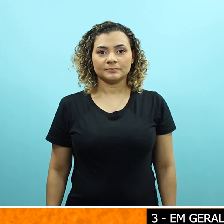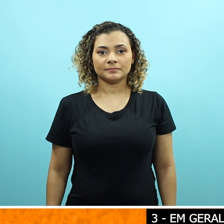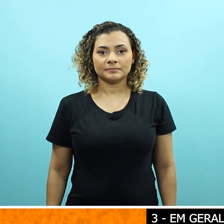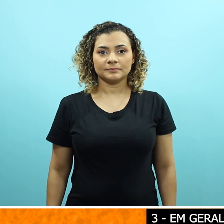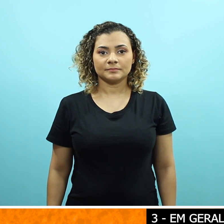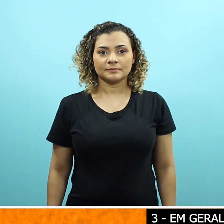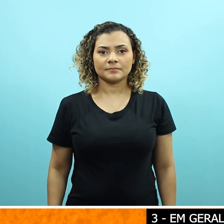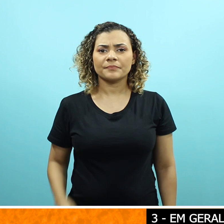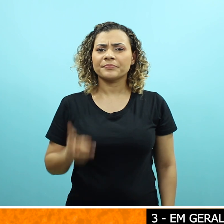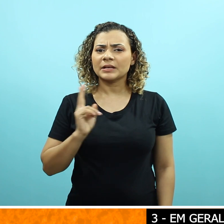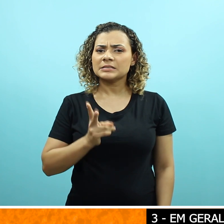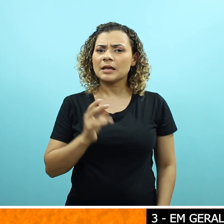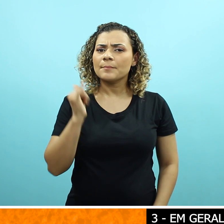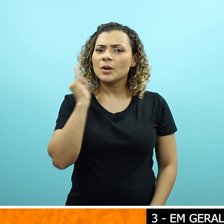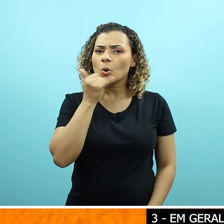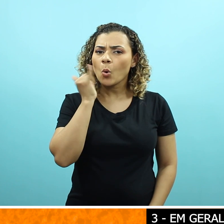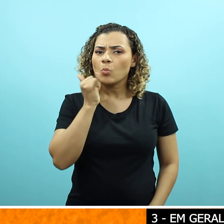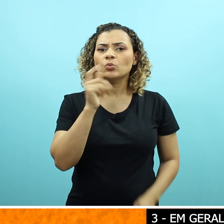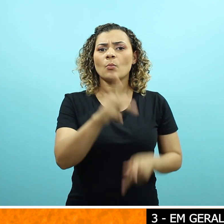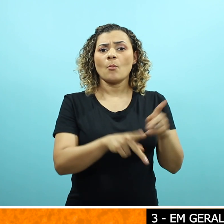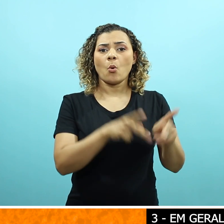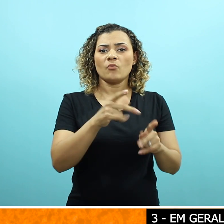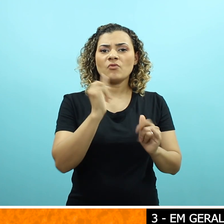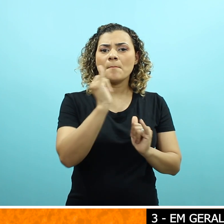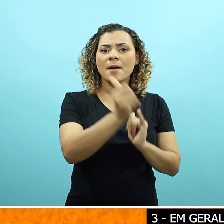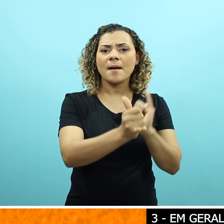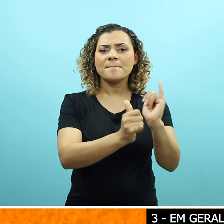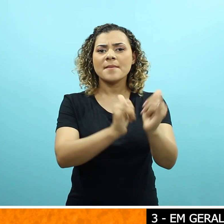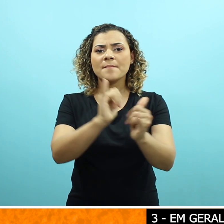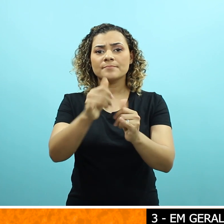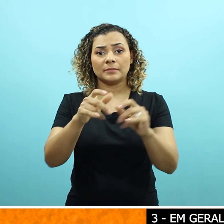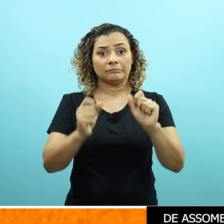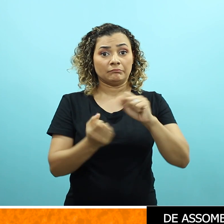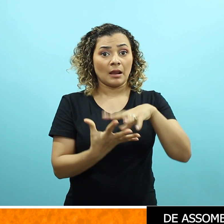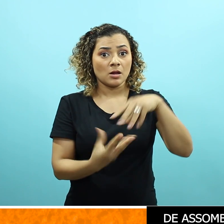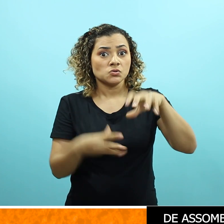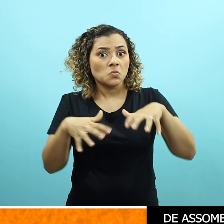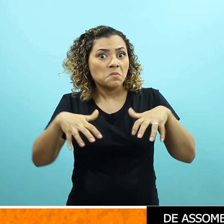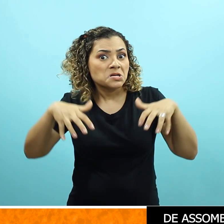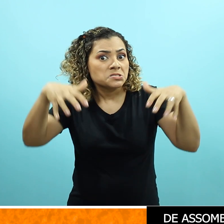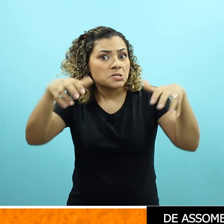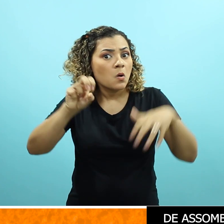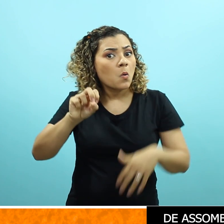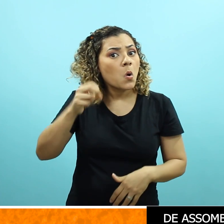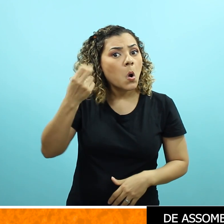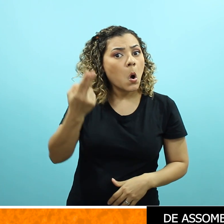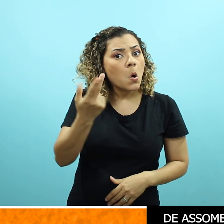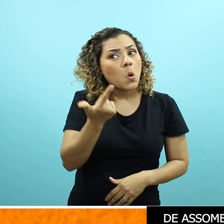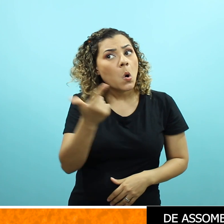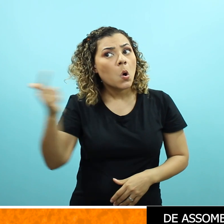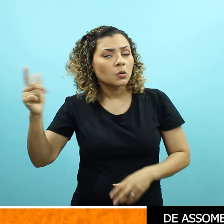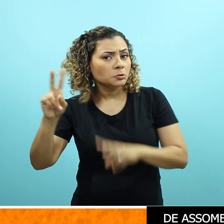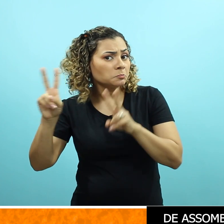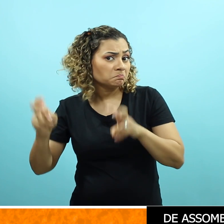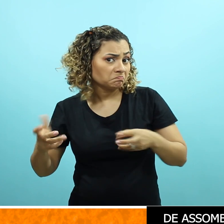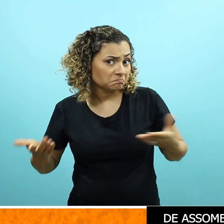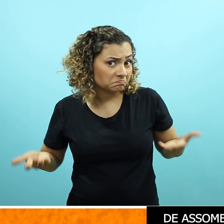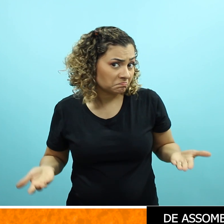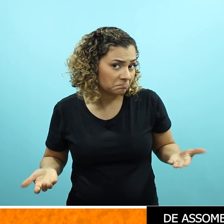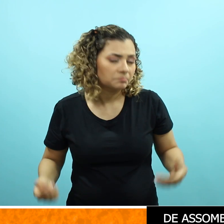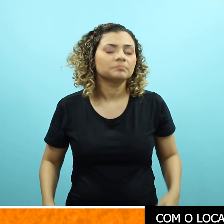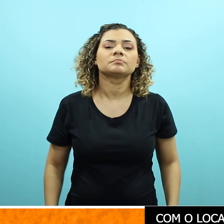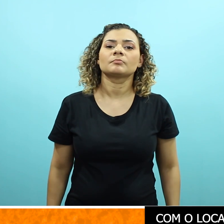3. Em geral, os contos populares, sejam eles de assombração ou não, têm